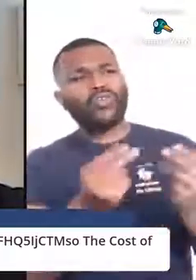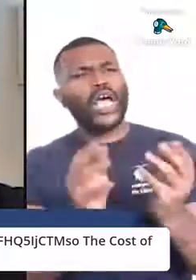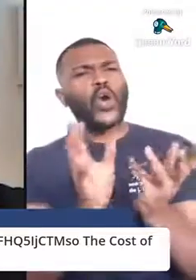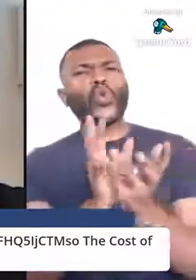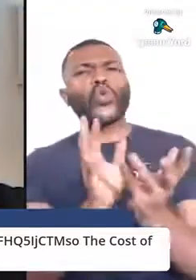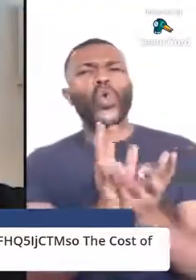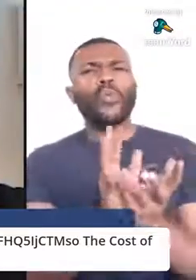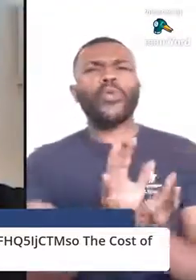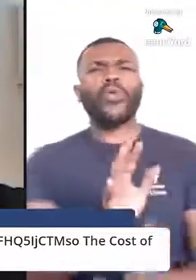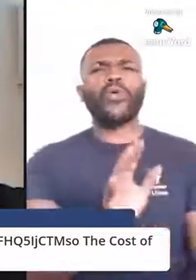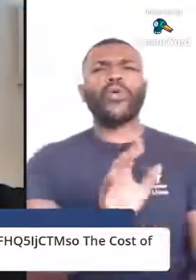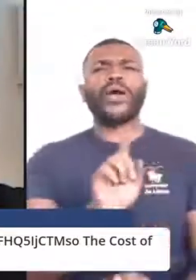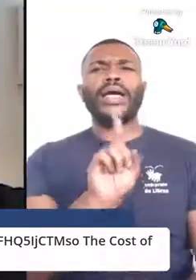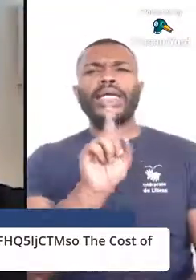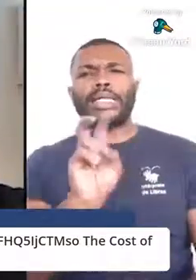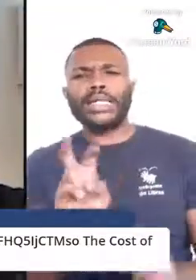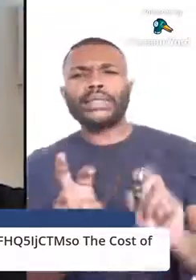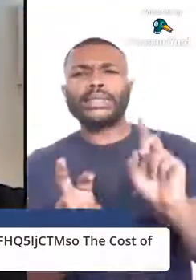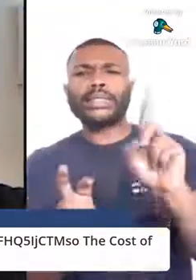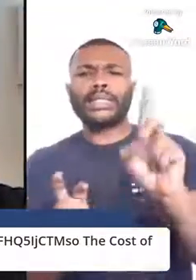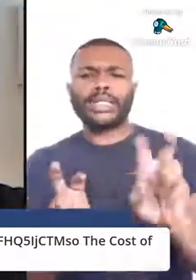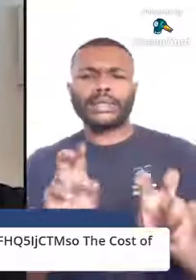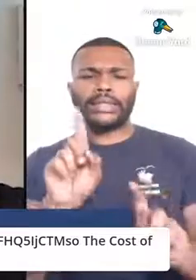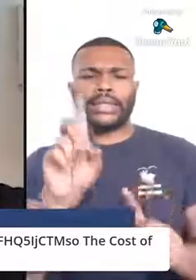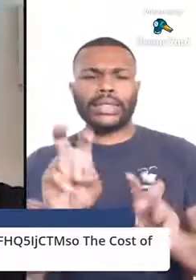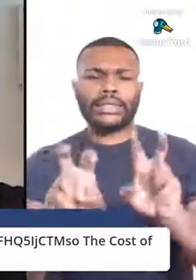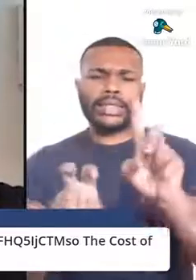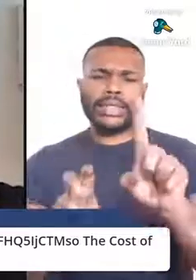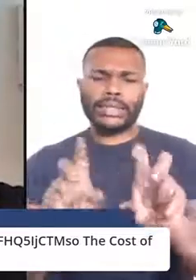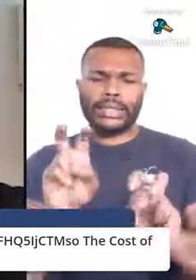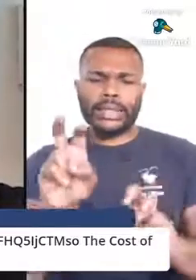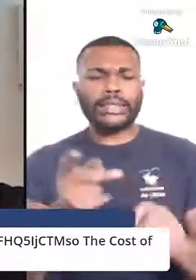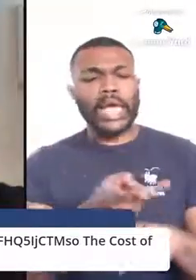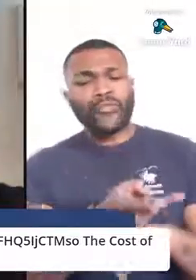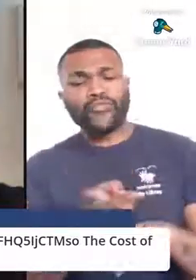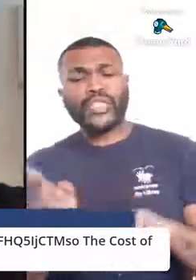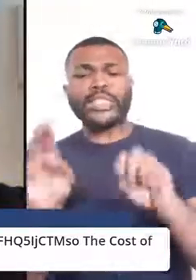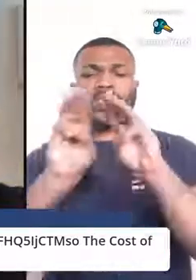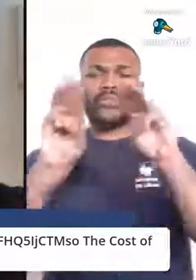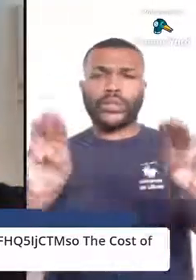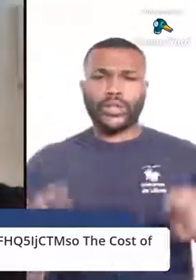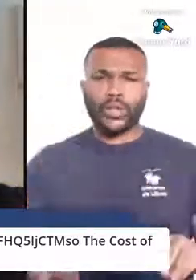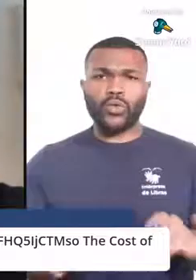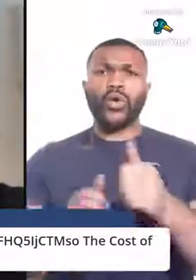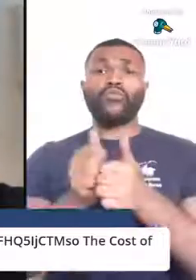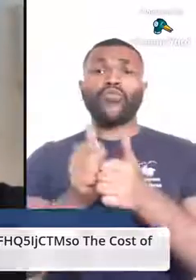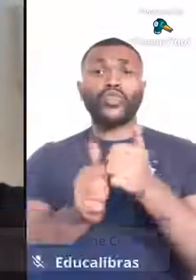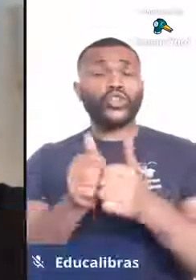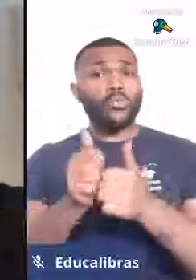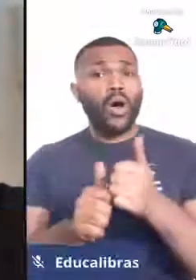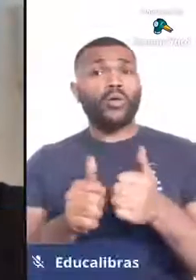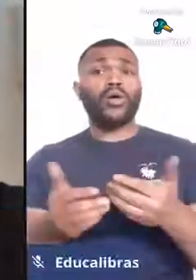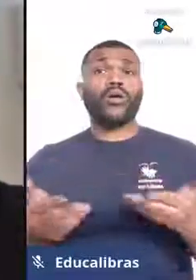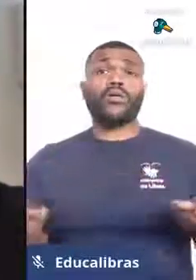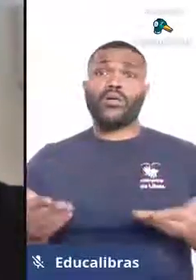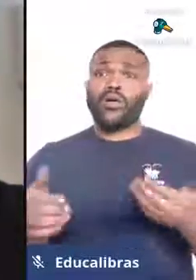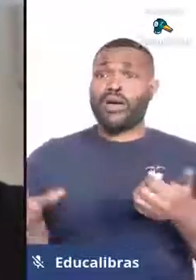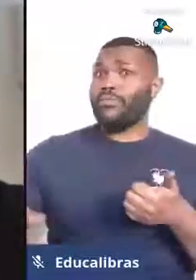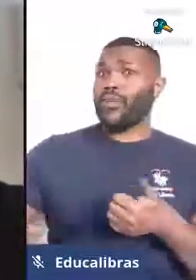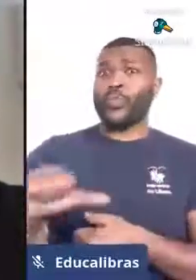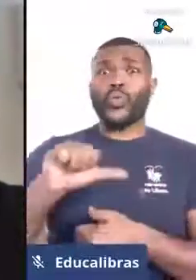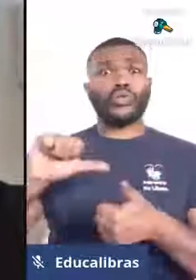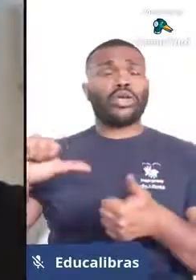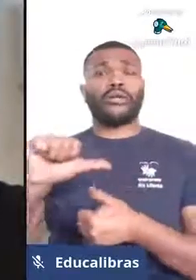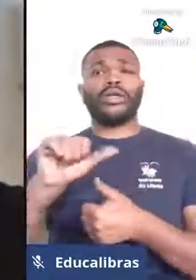para fazer visitas ao Museu do Futebol. E como você falou, muda para todo mundo. Então, não é só para as pessoas